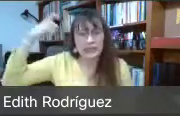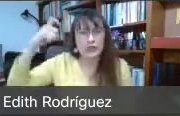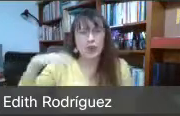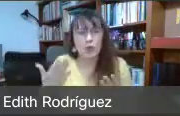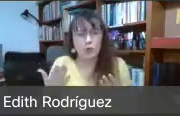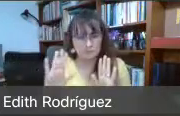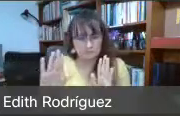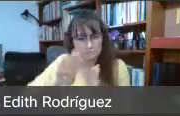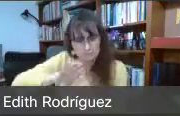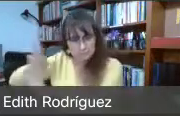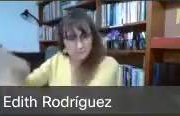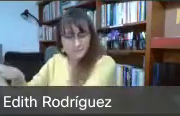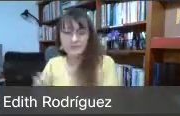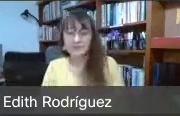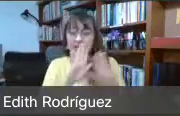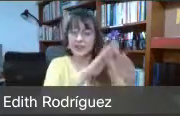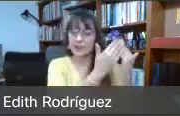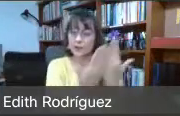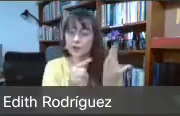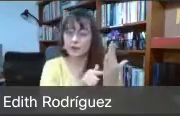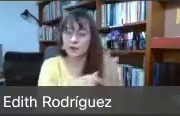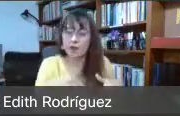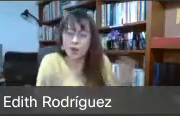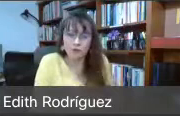Entonces, en ese sentido, el gran reto en la literatura,